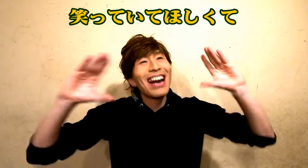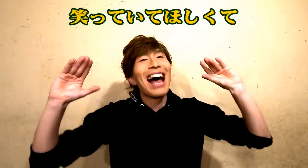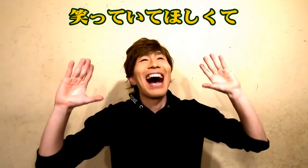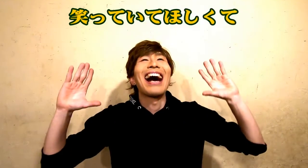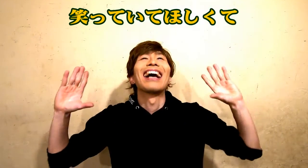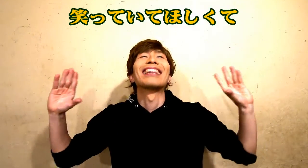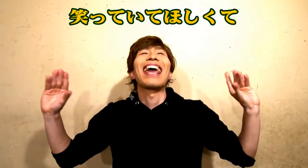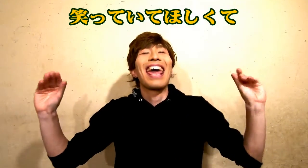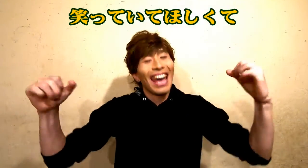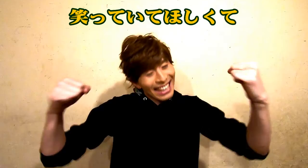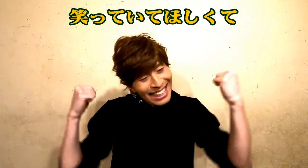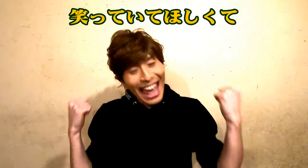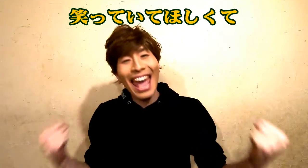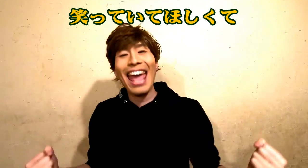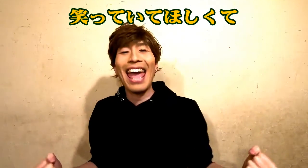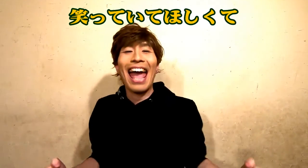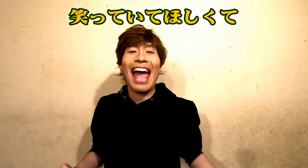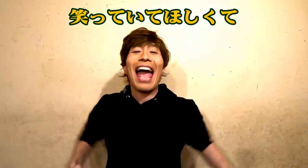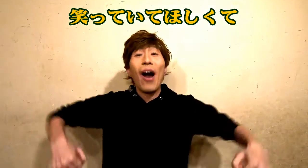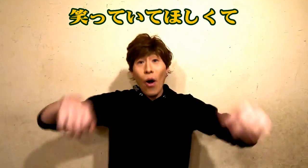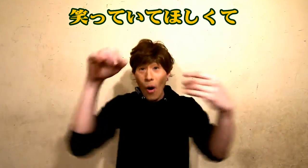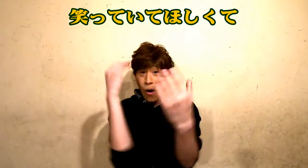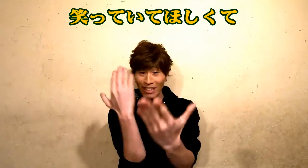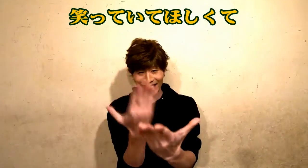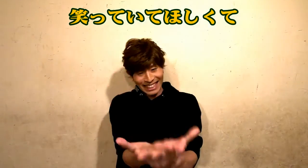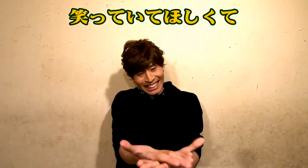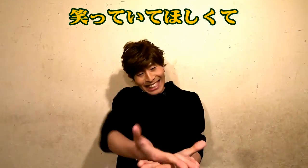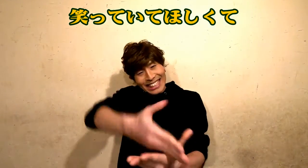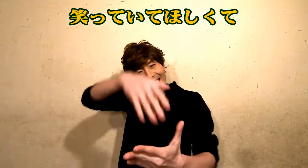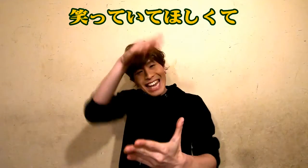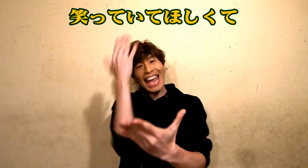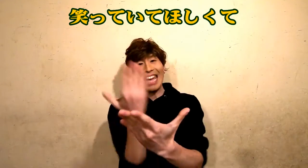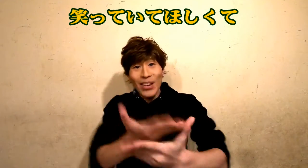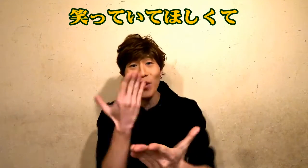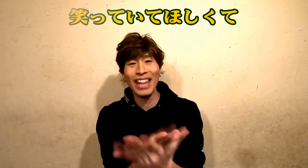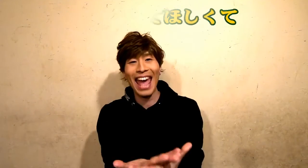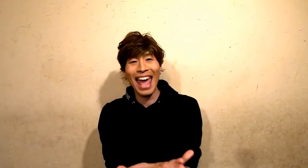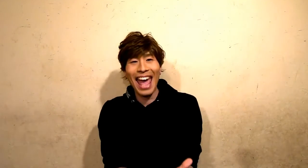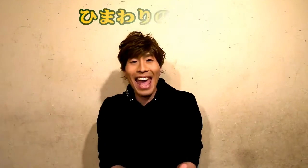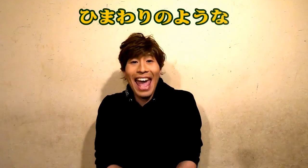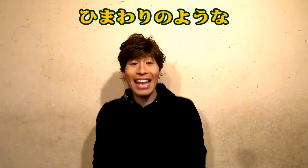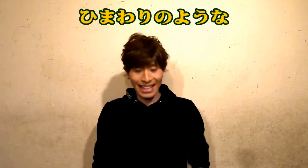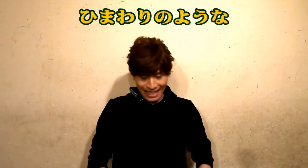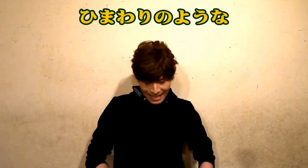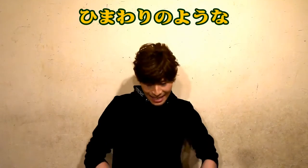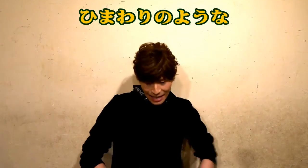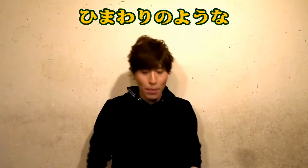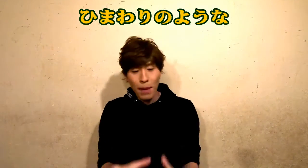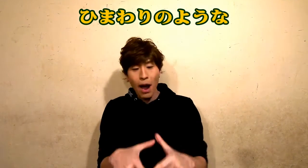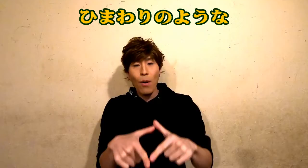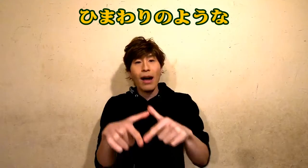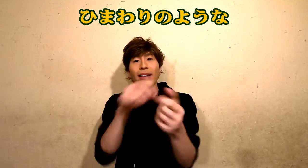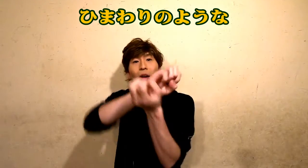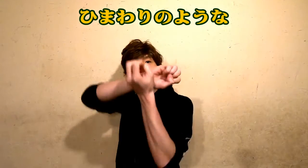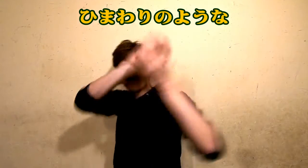笑っていて欲しくて、ひまわりのよう